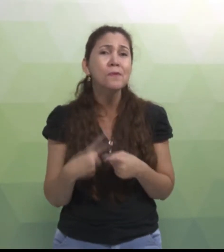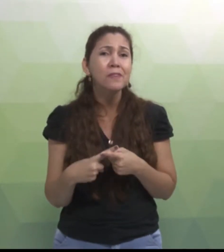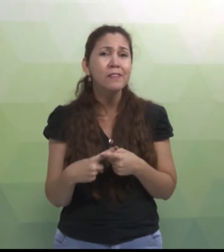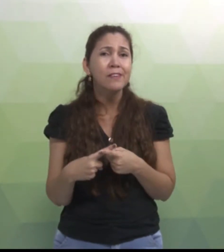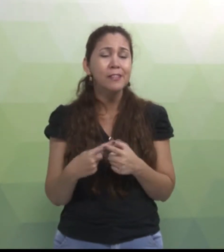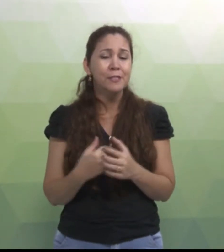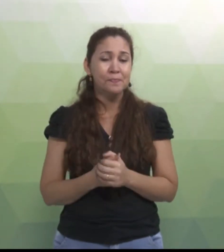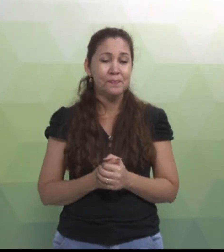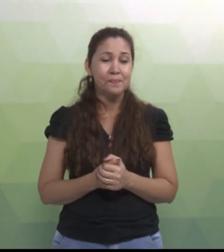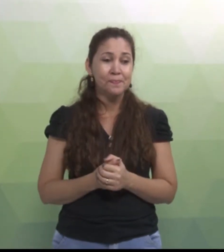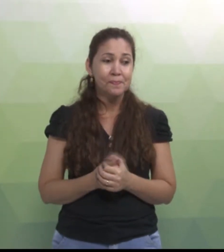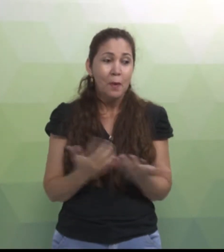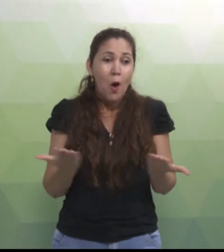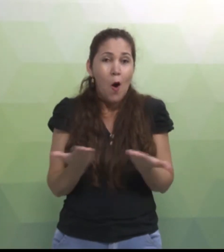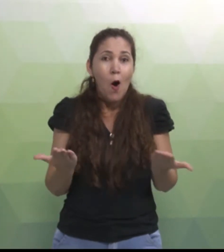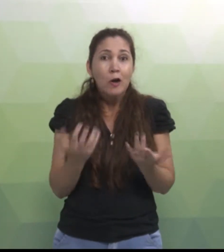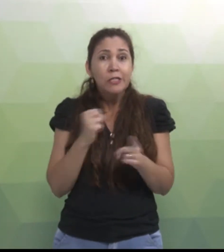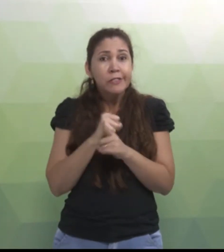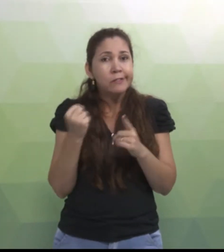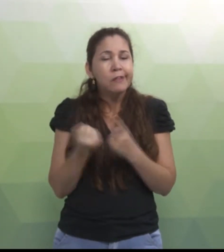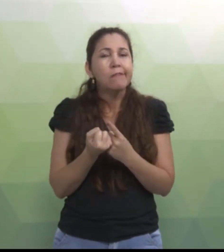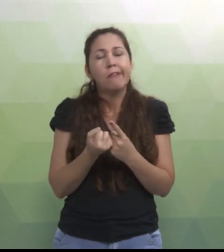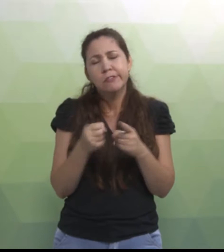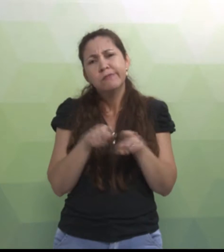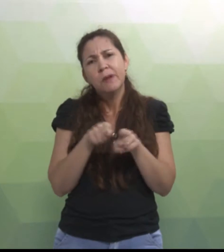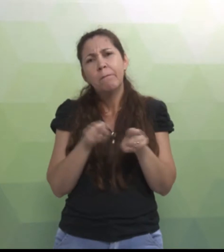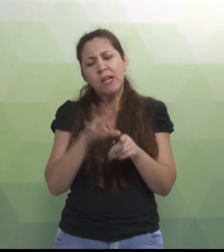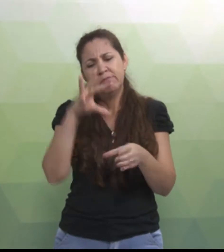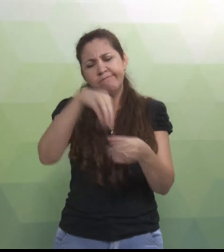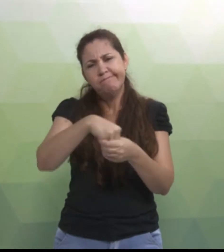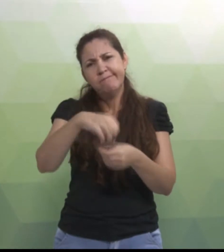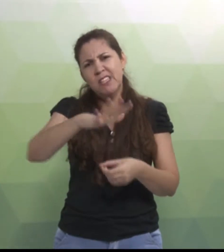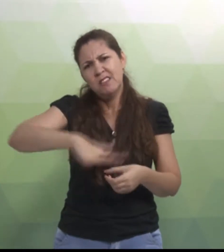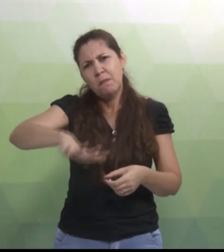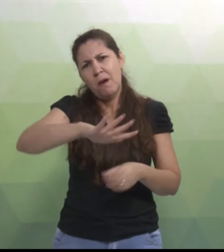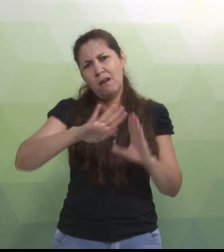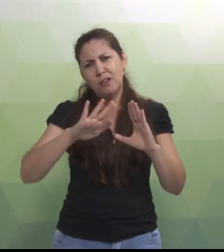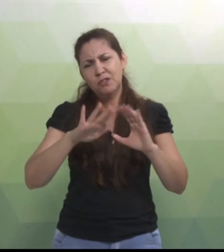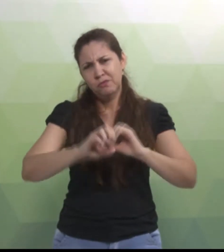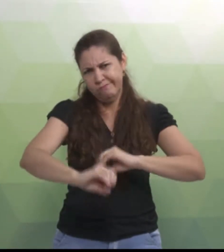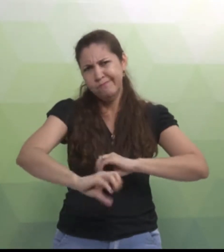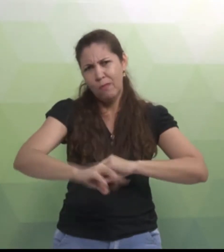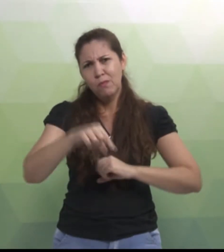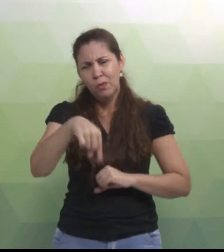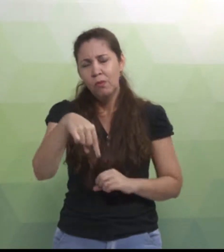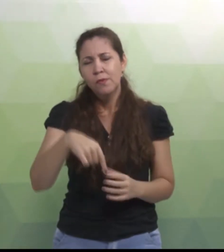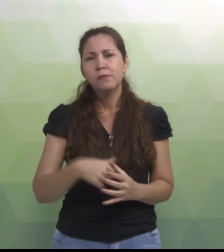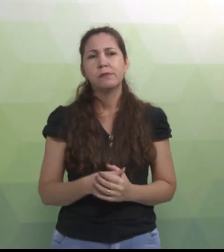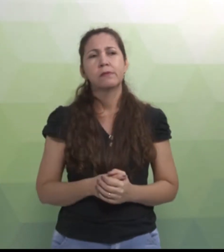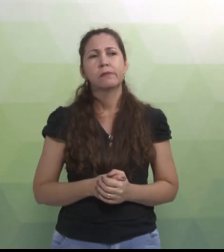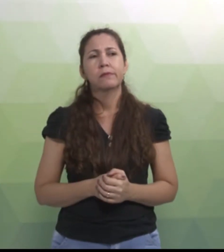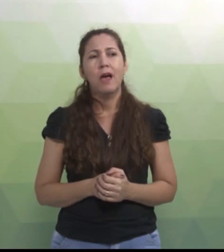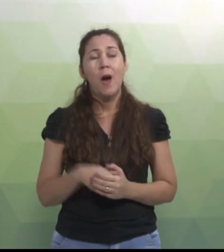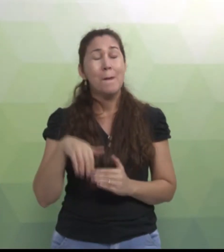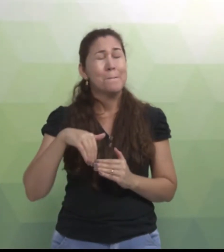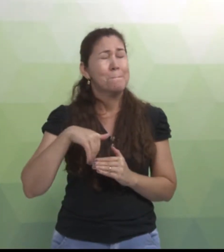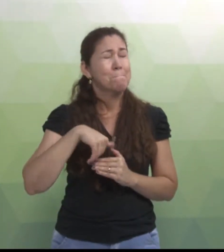Hoje, a sociedade, temos ali o ensino, mas o que acontece?